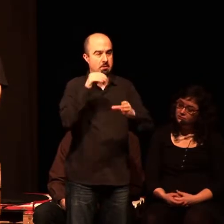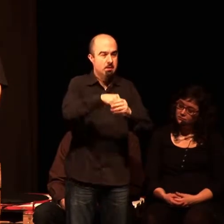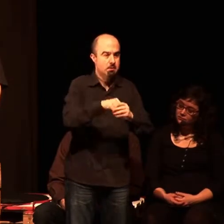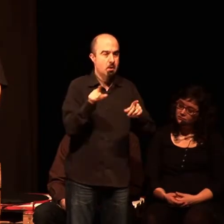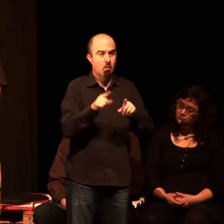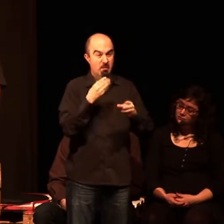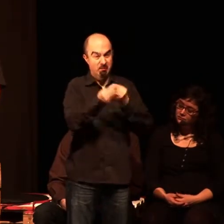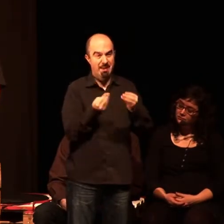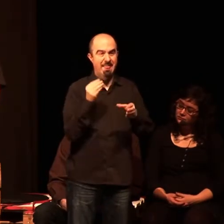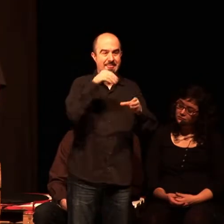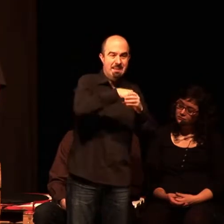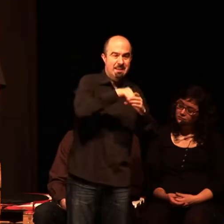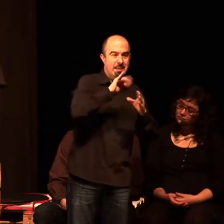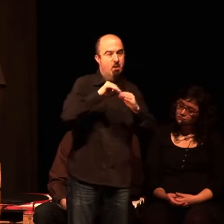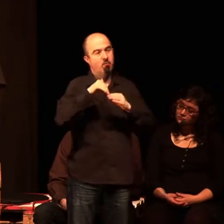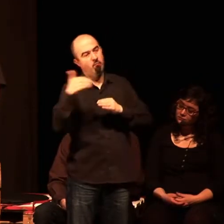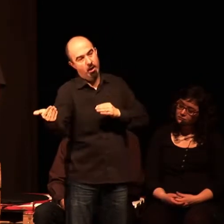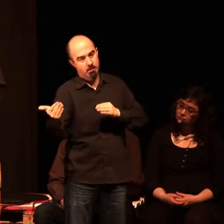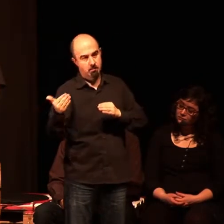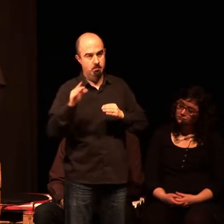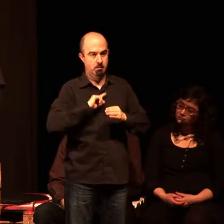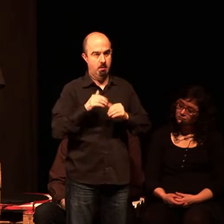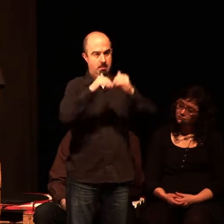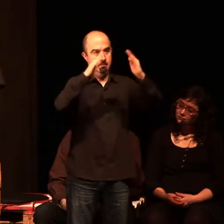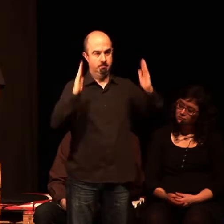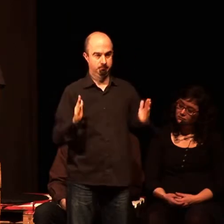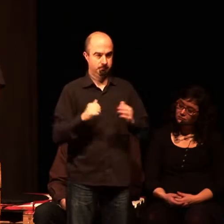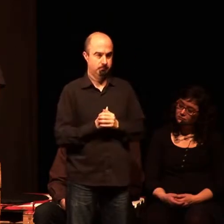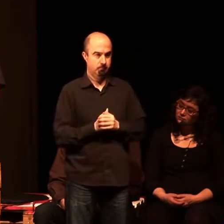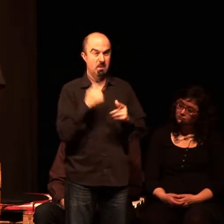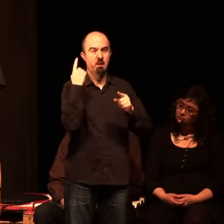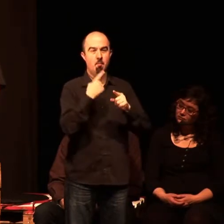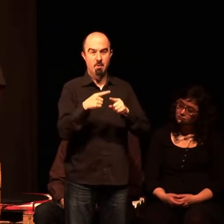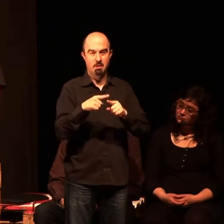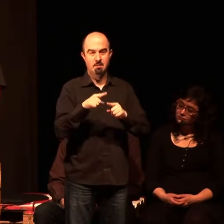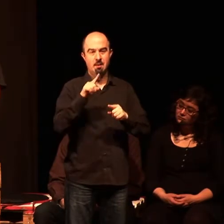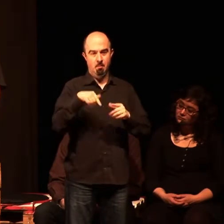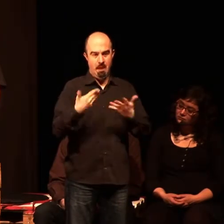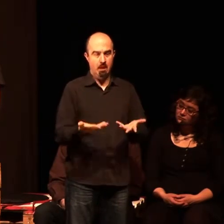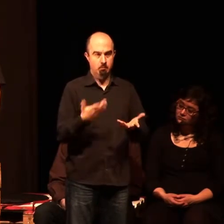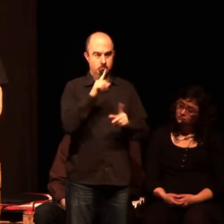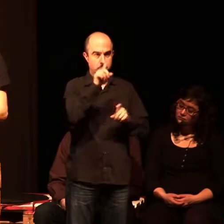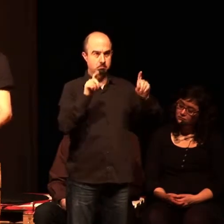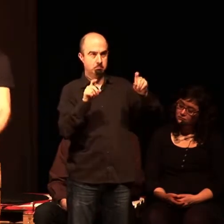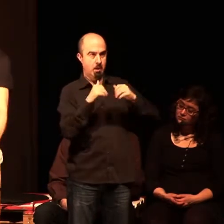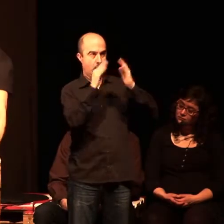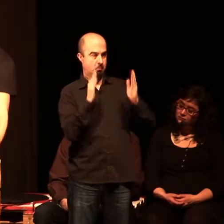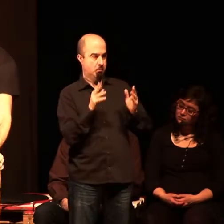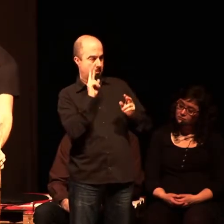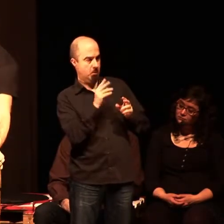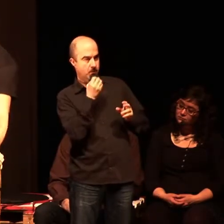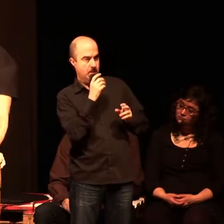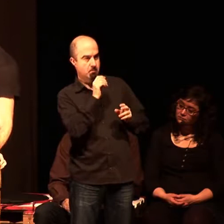les que es fan dins i fora de la institució, perquè també ara ens hem de qüestionar la institució tal i